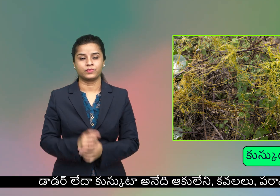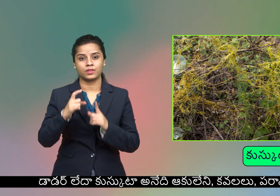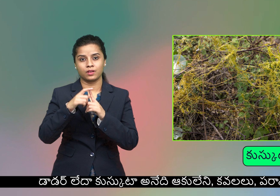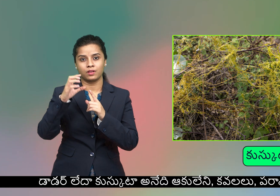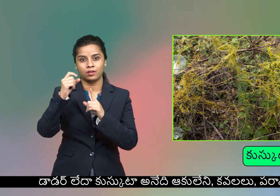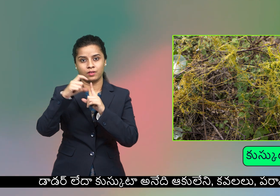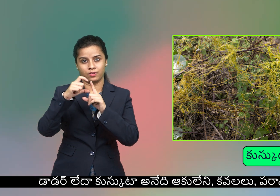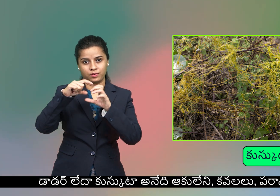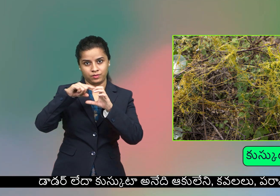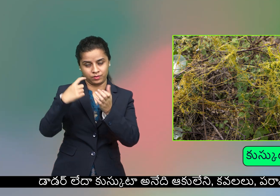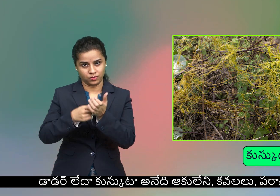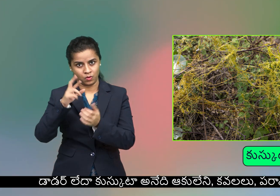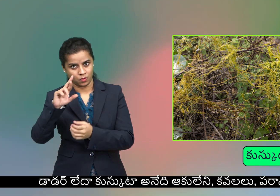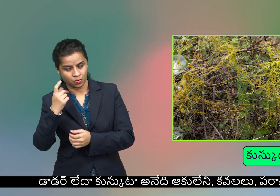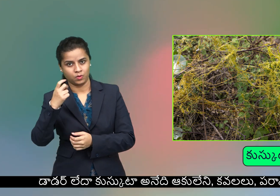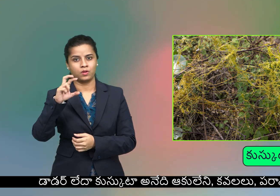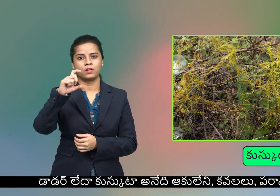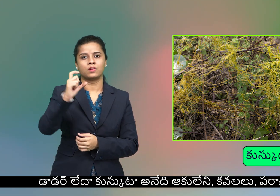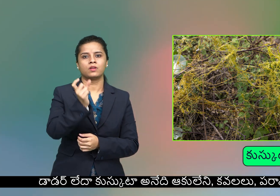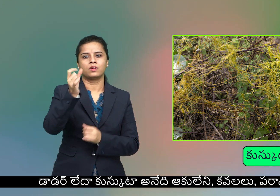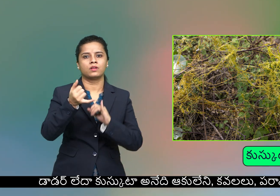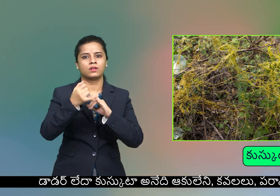డాడర్ లేదా కుస్కుటా అనేది ఆకులేని